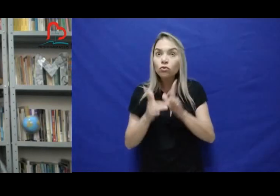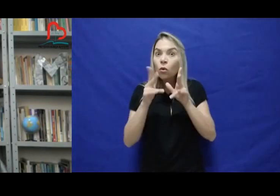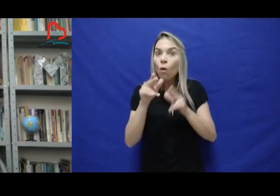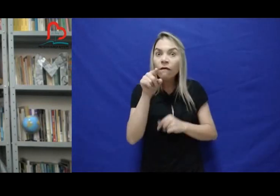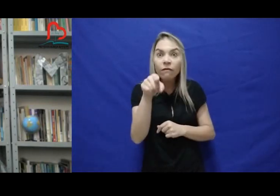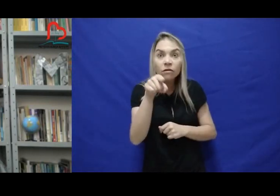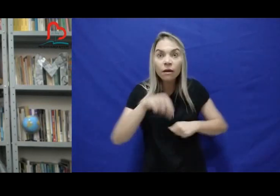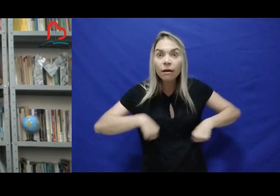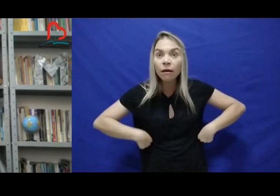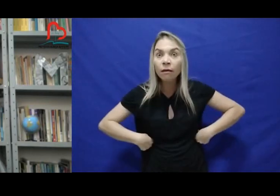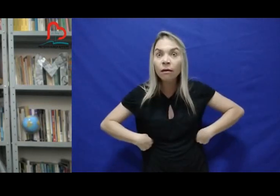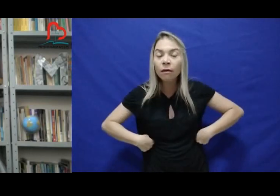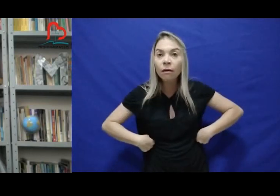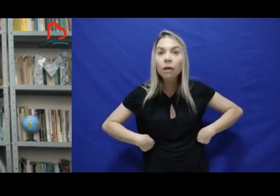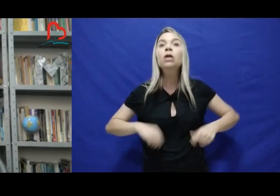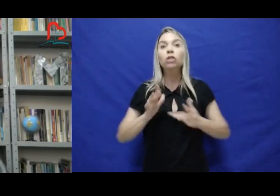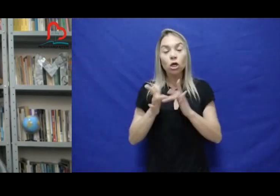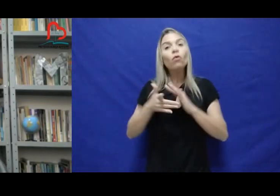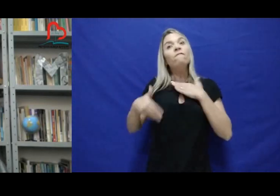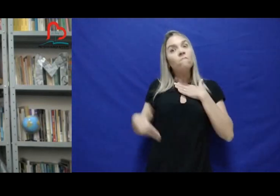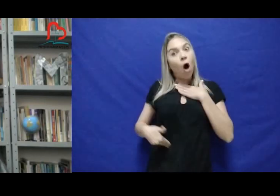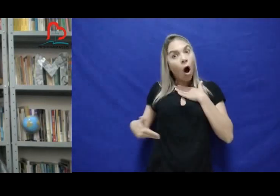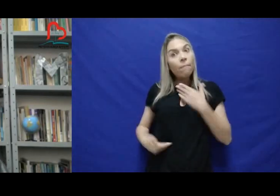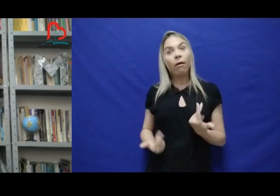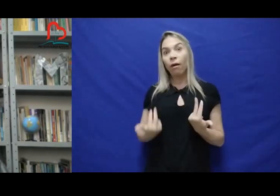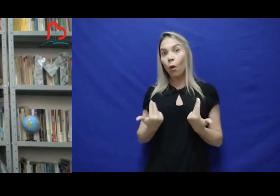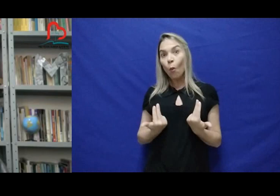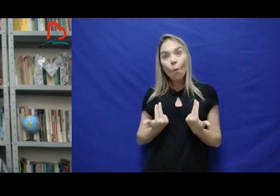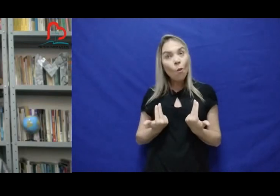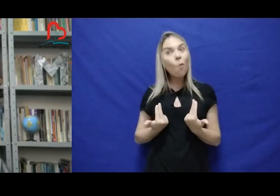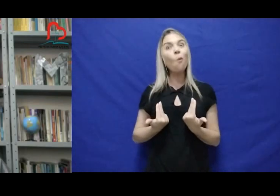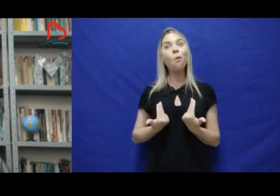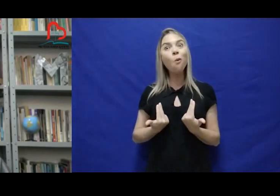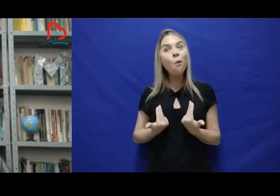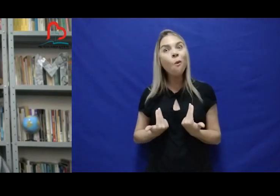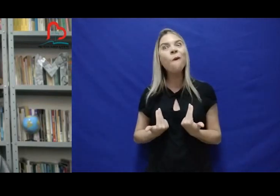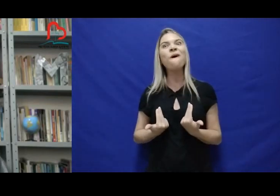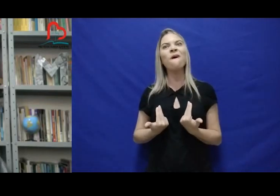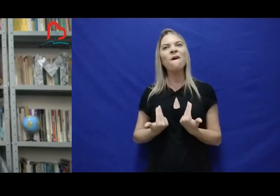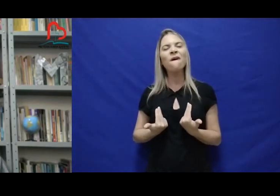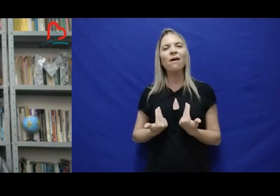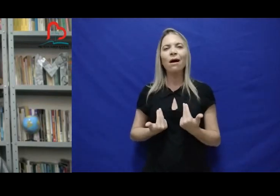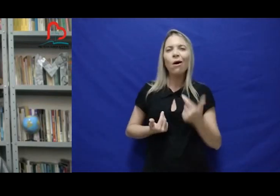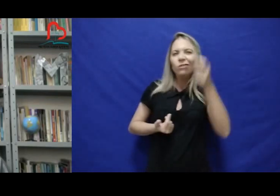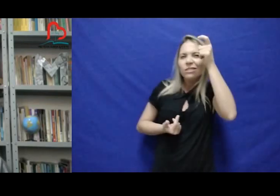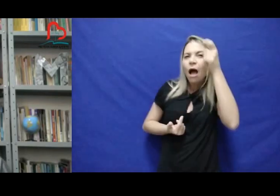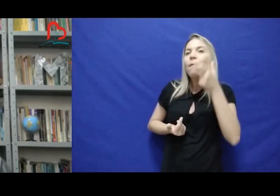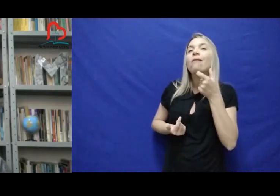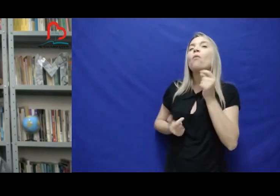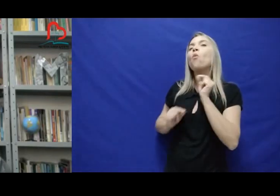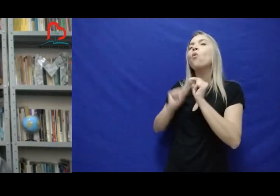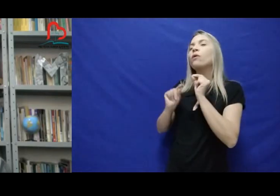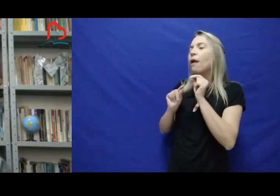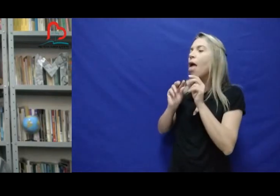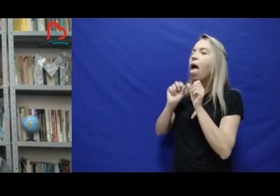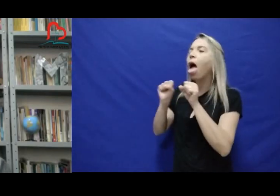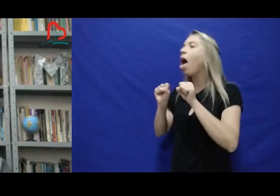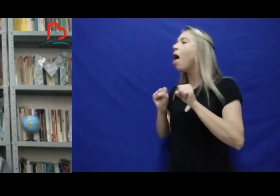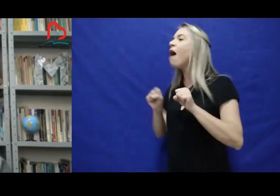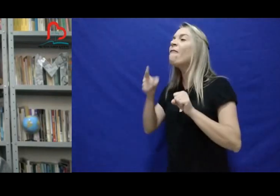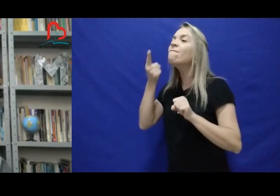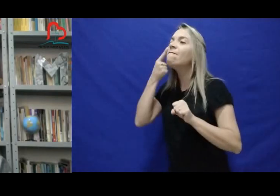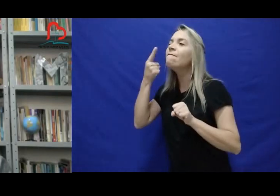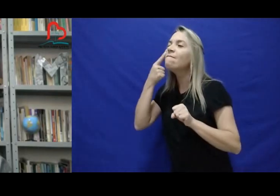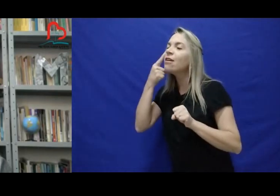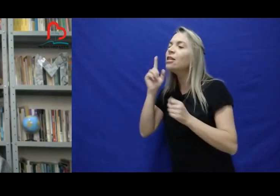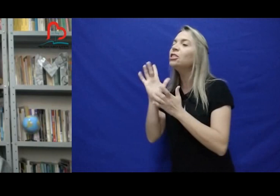está. Havia fome. Era hora de saber se, de fato, Jesus estava plenamente satisfeito no